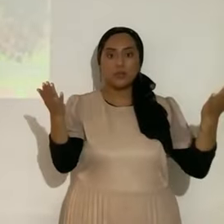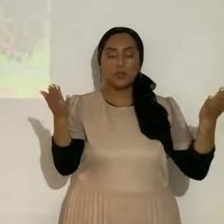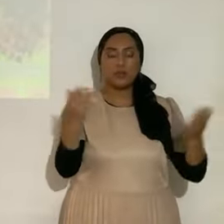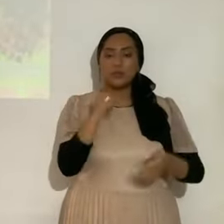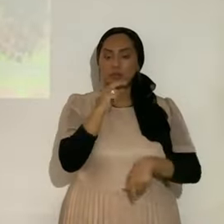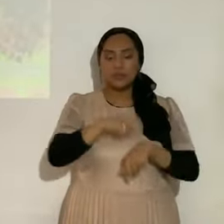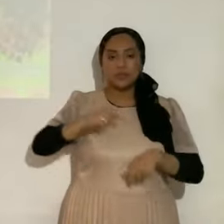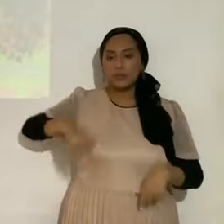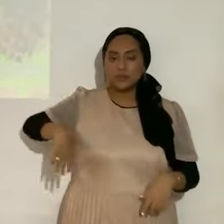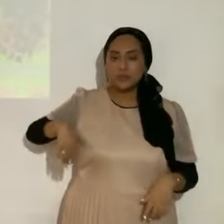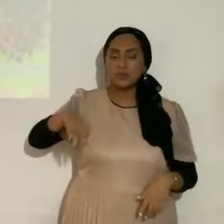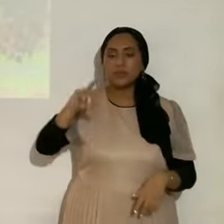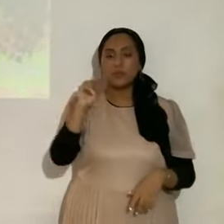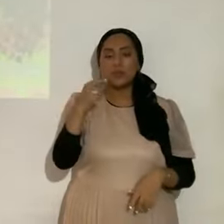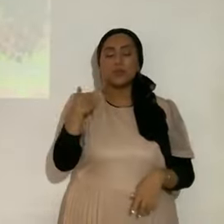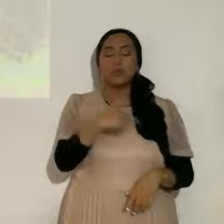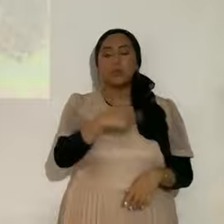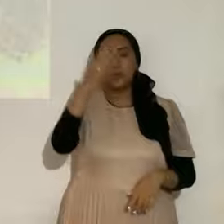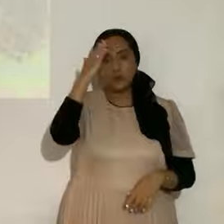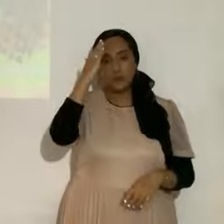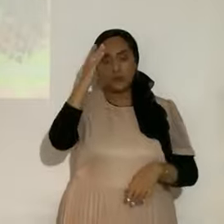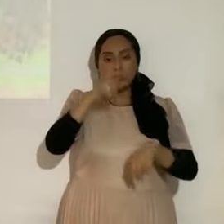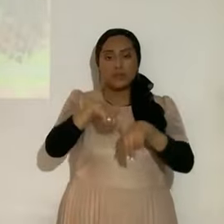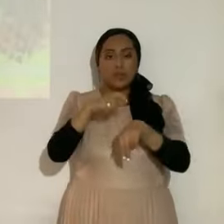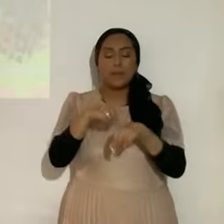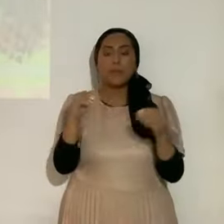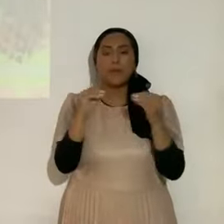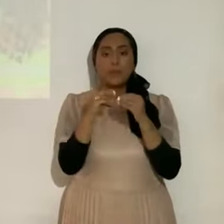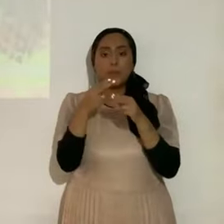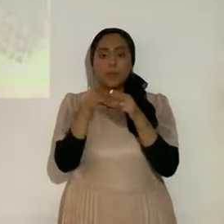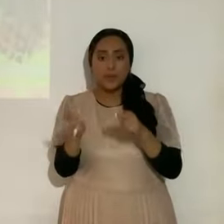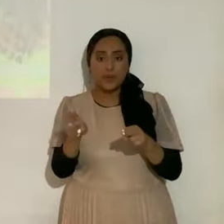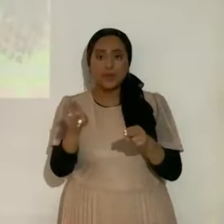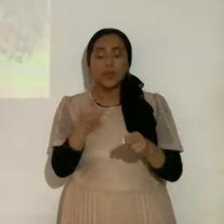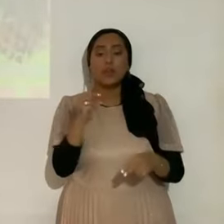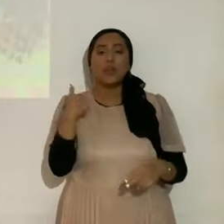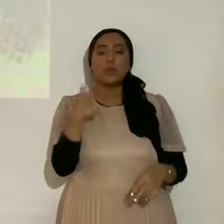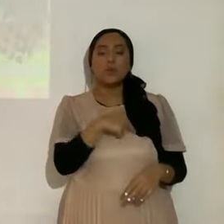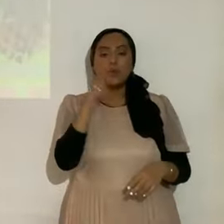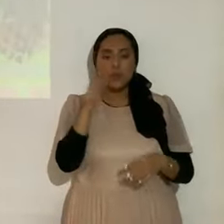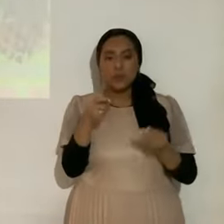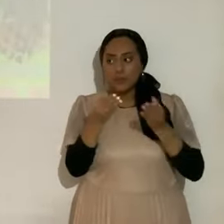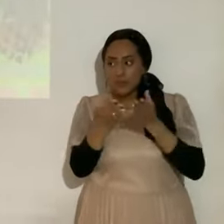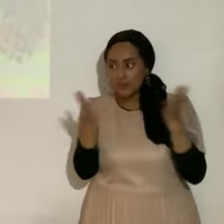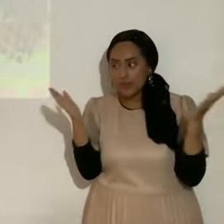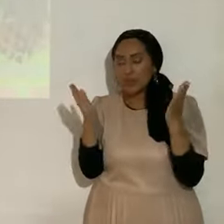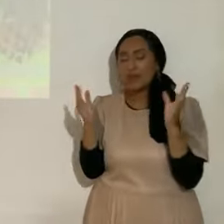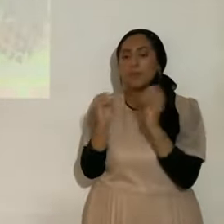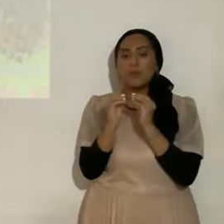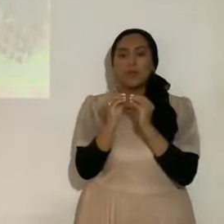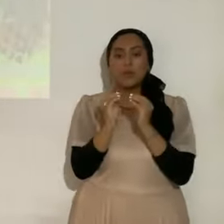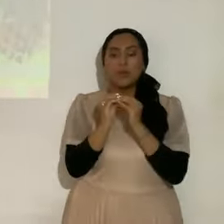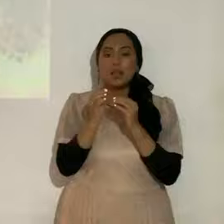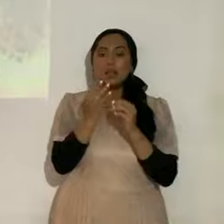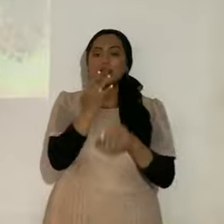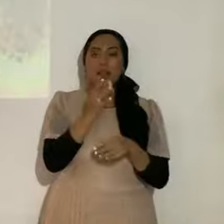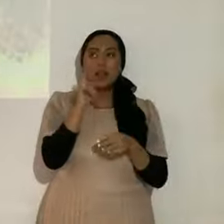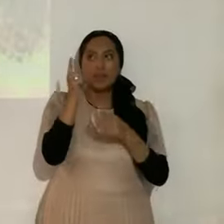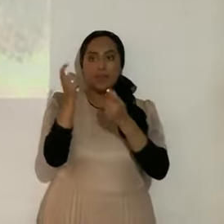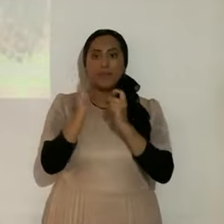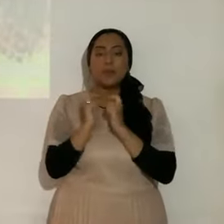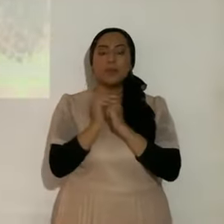tardanza su venida. Al contrario, sabemos que el tiempo cada día es más corto y tenemos que dar a notar más esa luz que Él nos ha